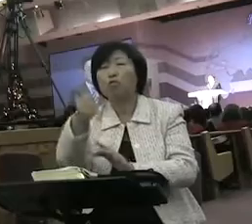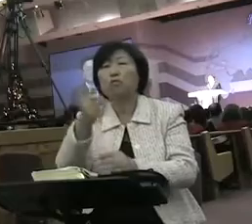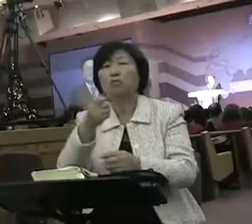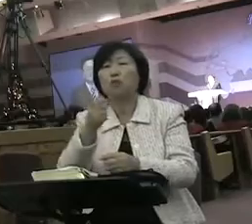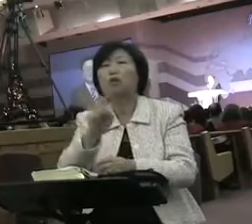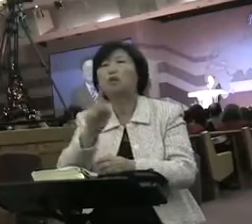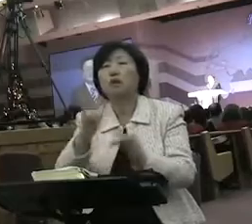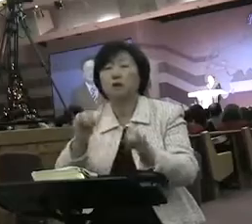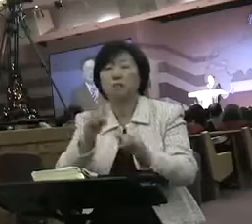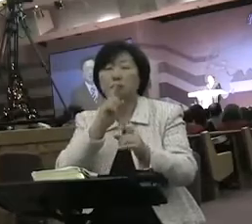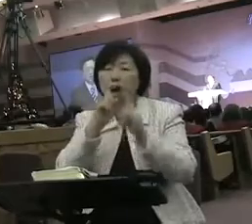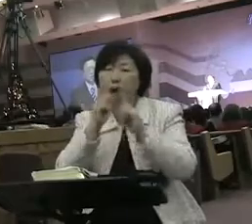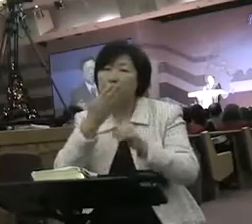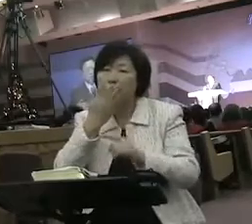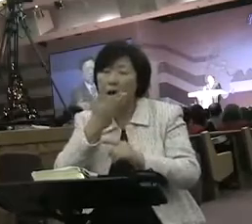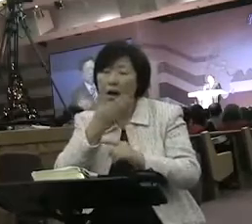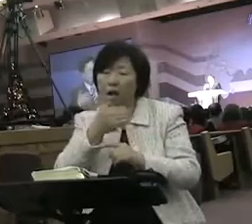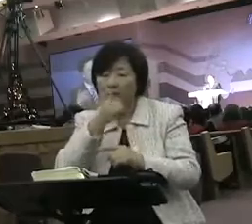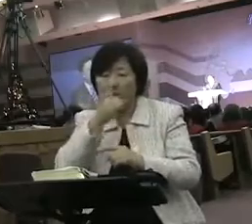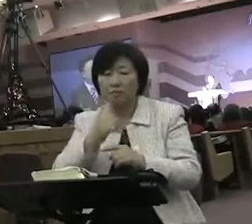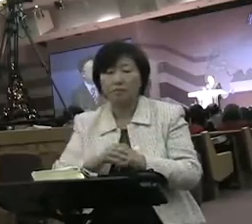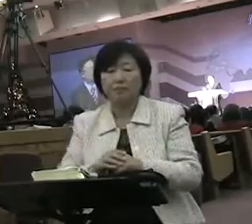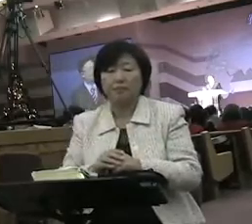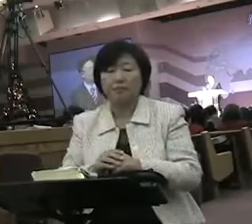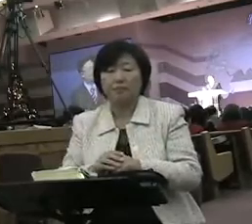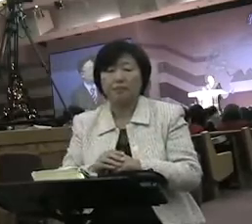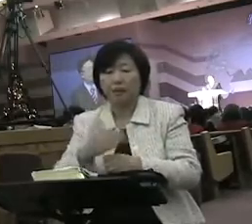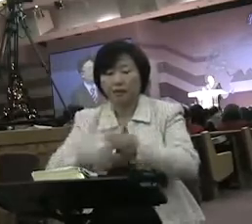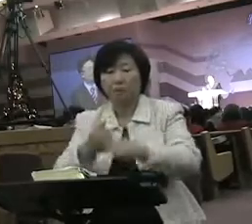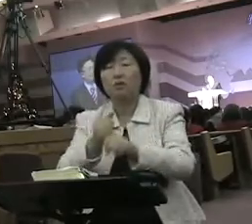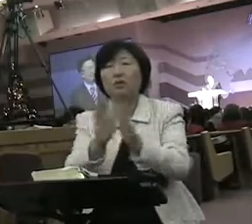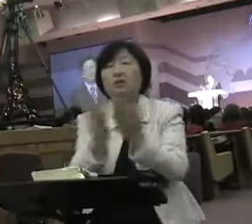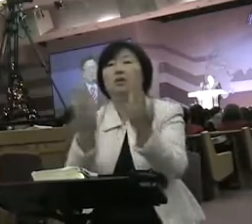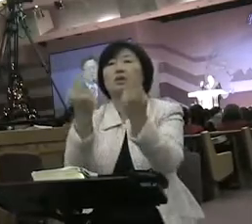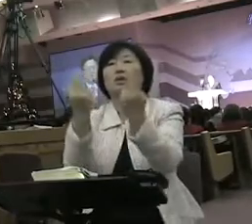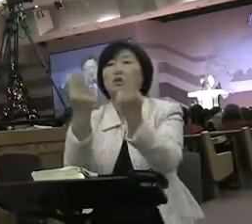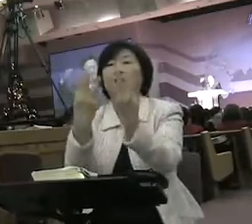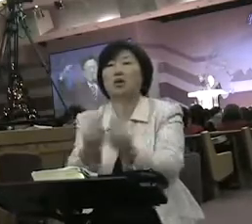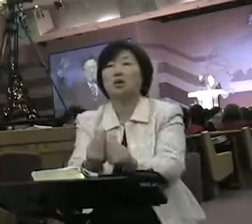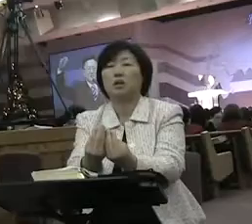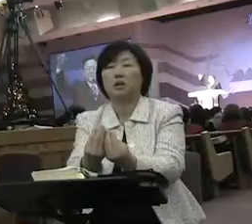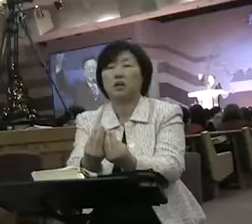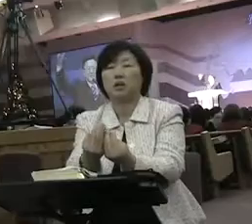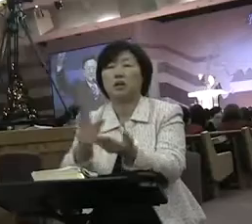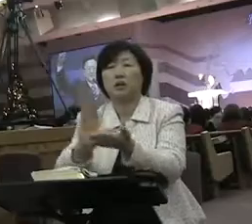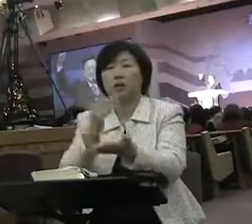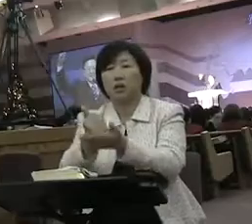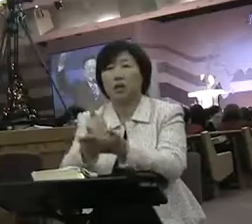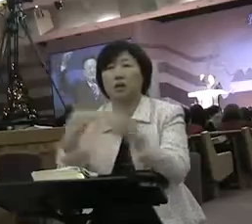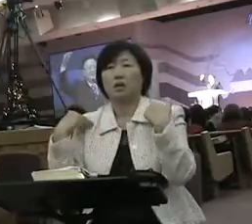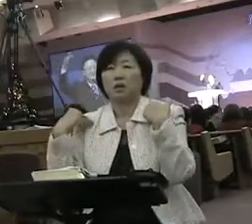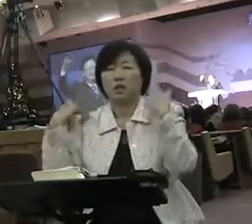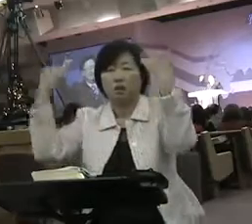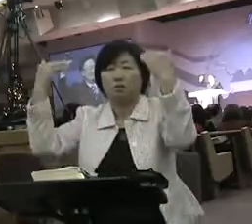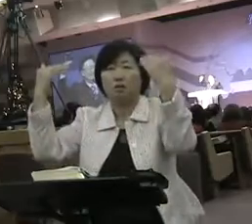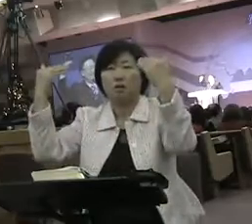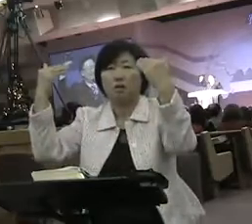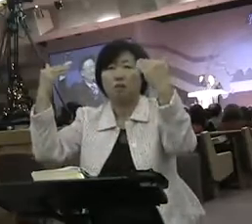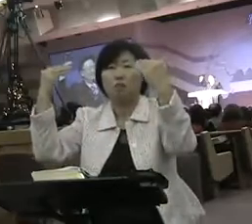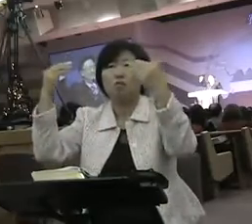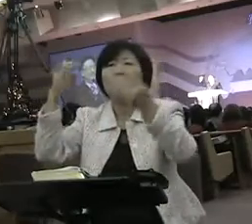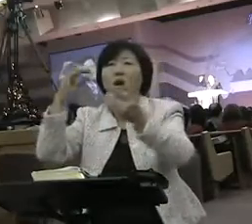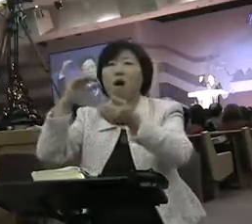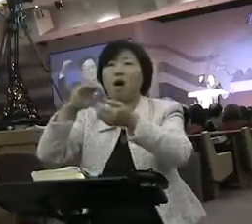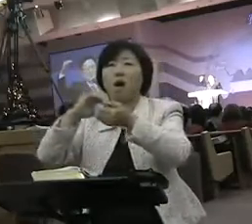있겠습니까? 성경의 표현을 빌자면 그리스도의 장성한 분량에 이르는 자,